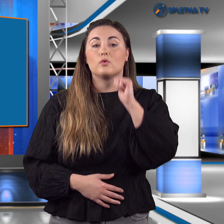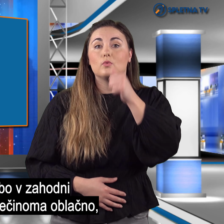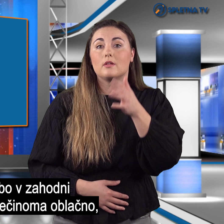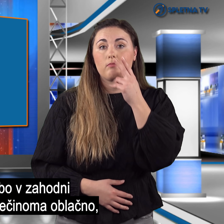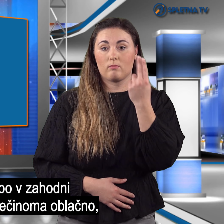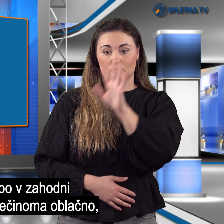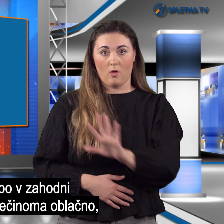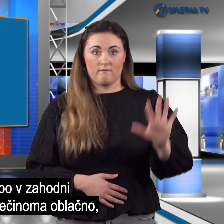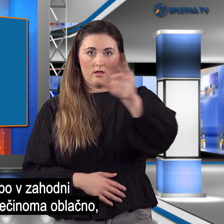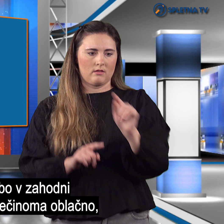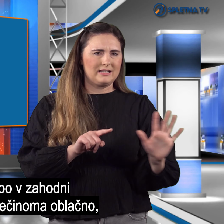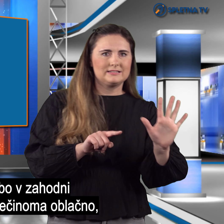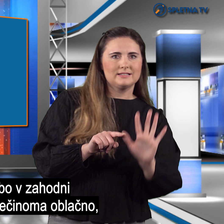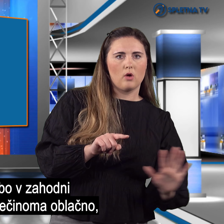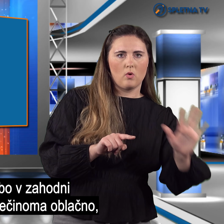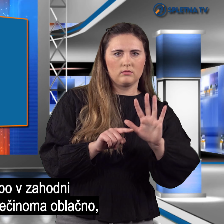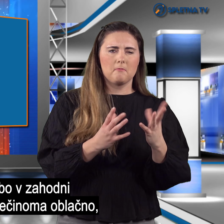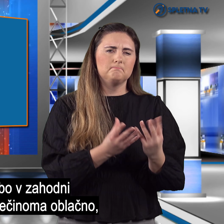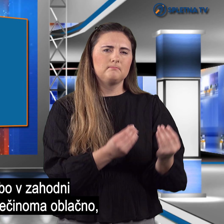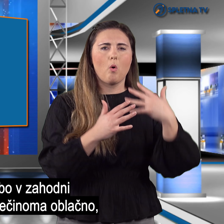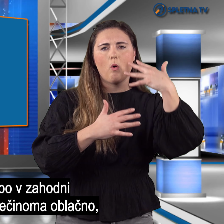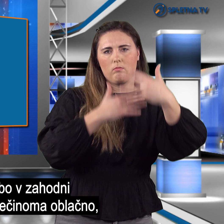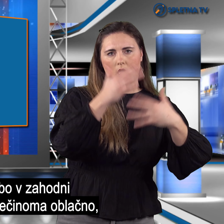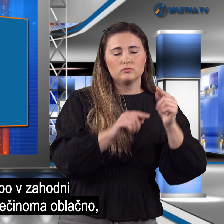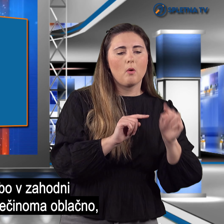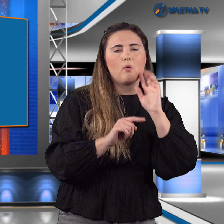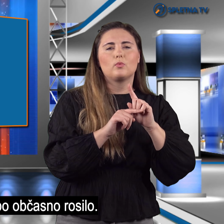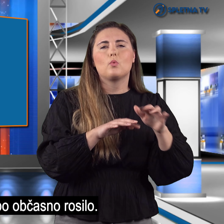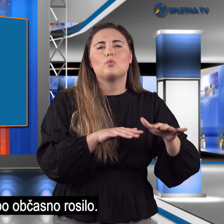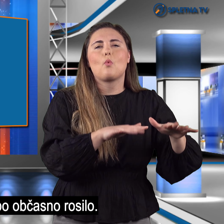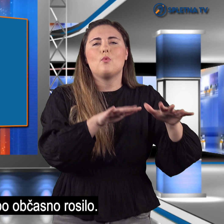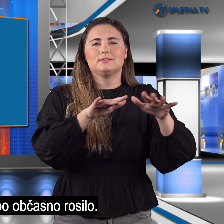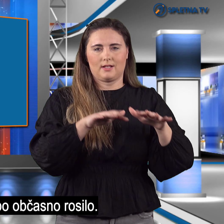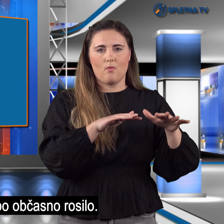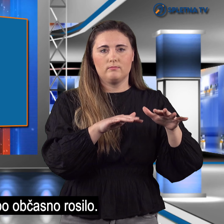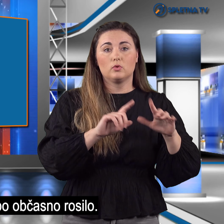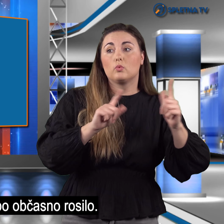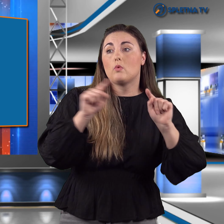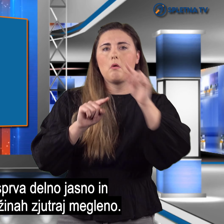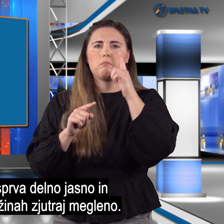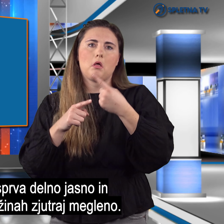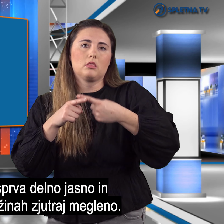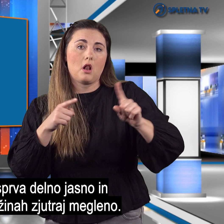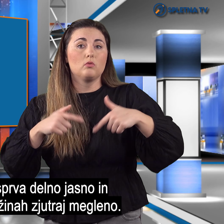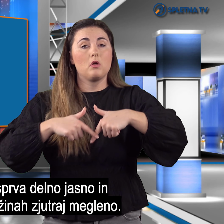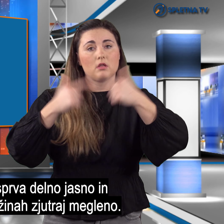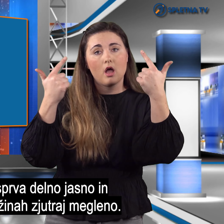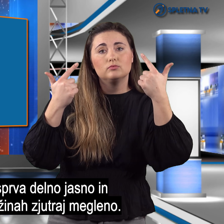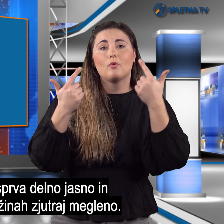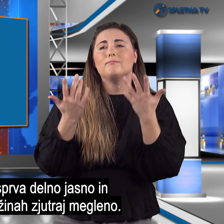Jutri bo v zahodni Sloveniji večinoma oblačno, ponekod bo občasno rosilo. Drugod bo sprva delno jasno in